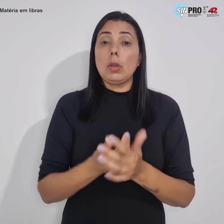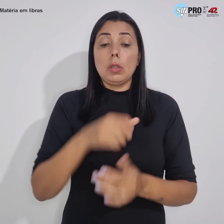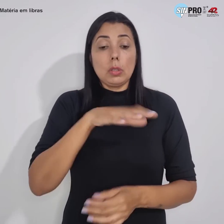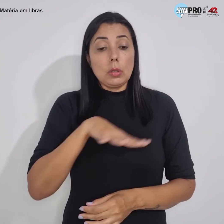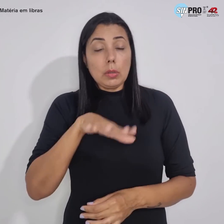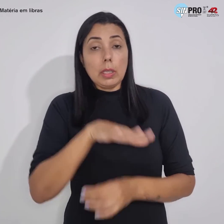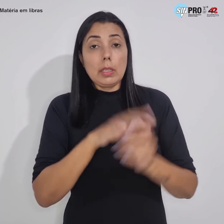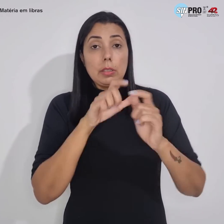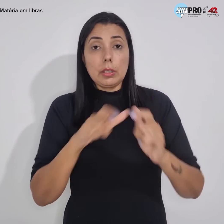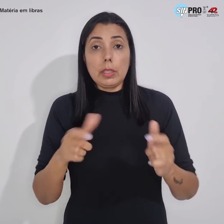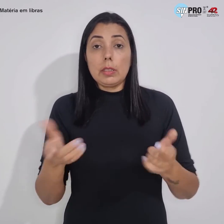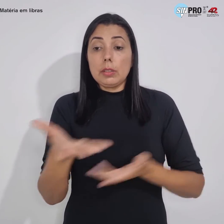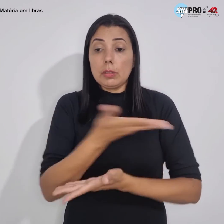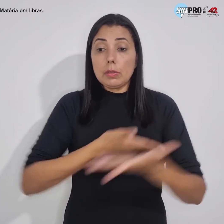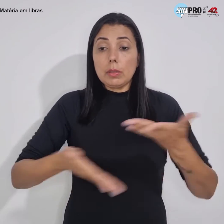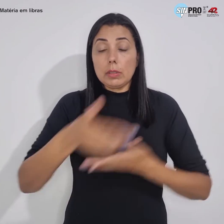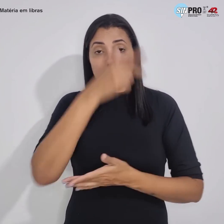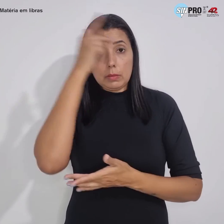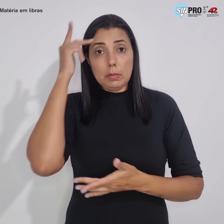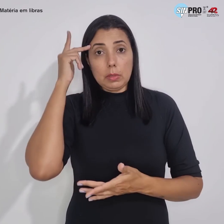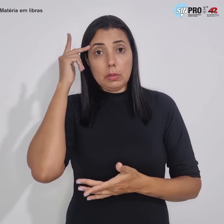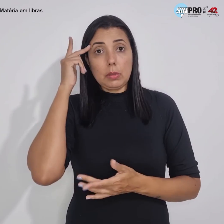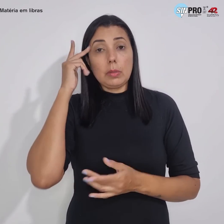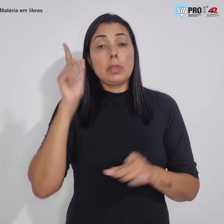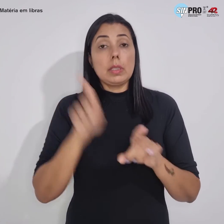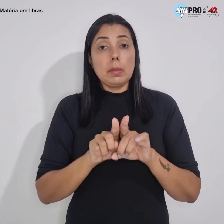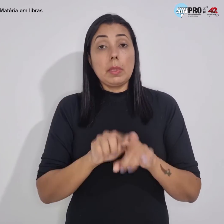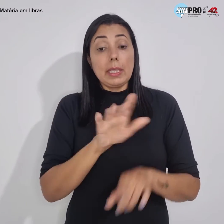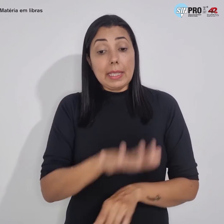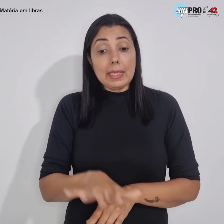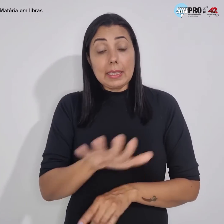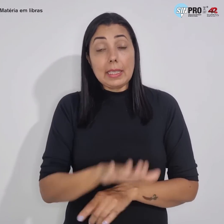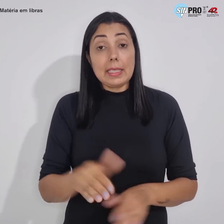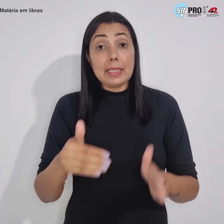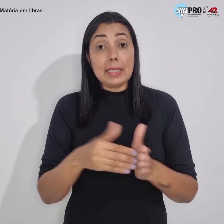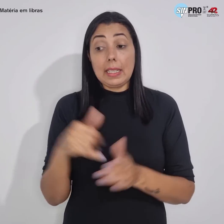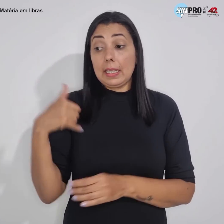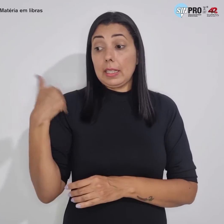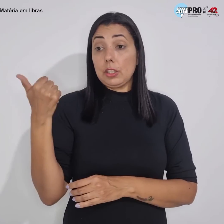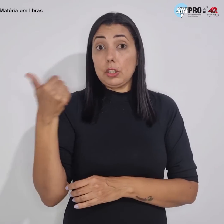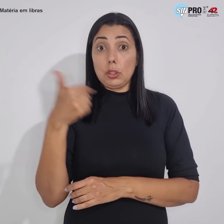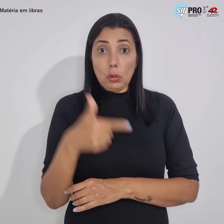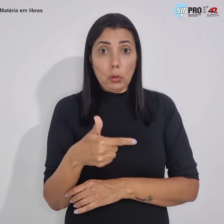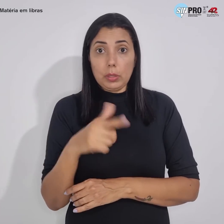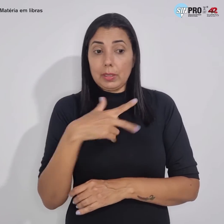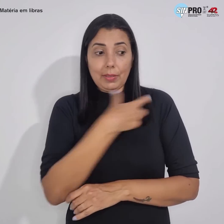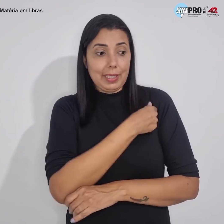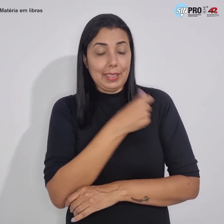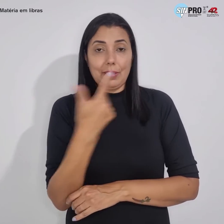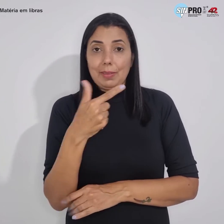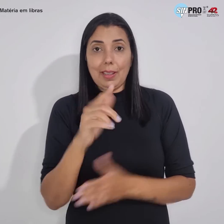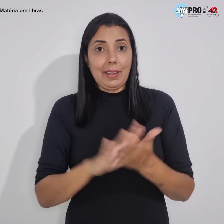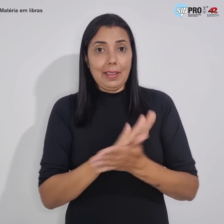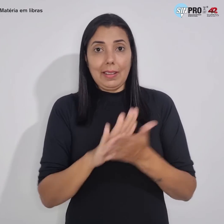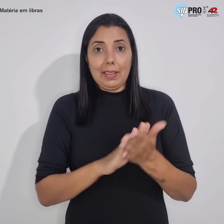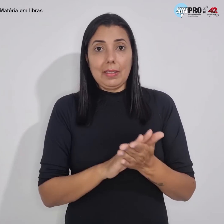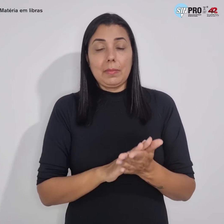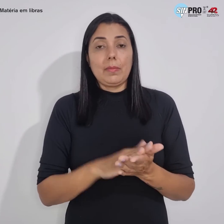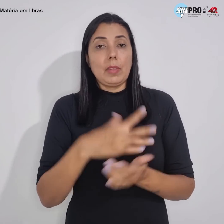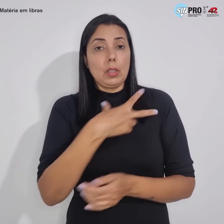são locais de grande circulação de pessoas e que as crianças até 12 anos não foram vacinadas. Dose